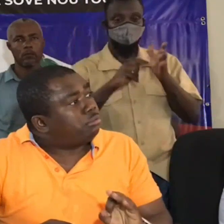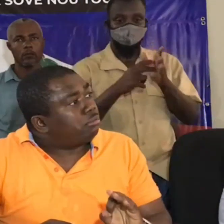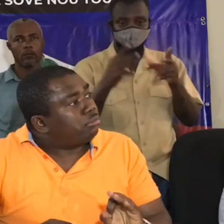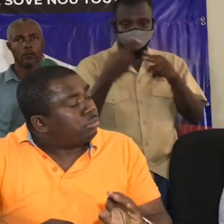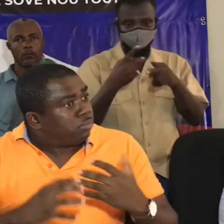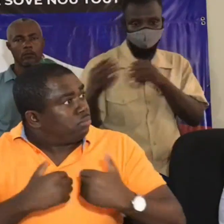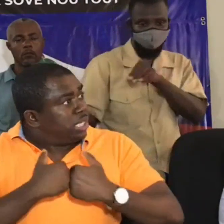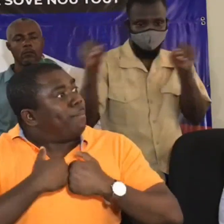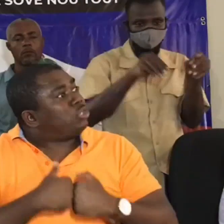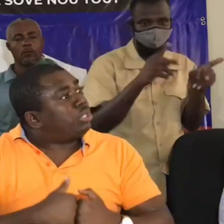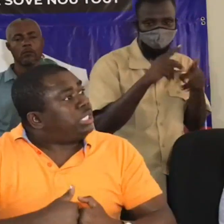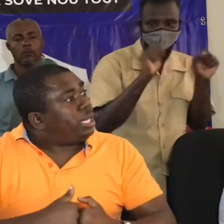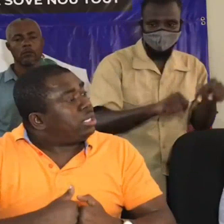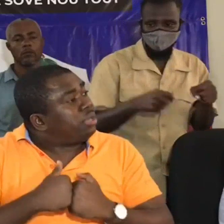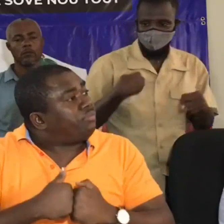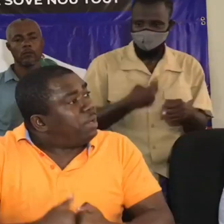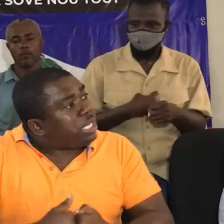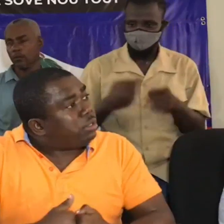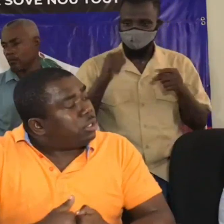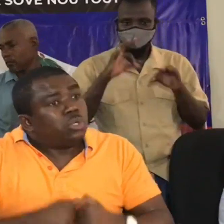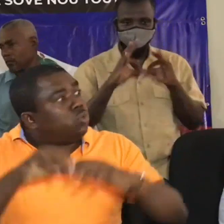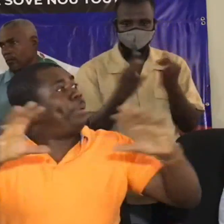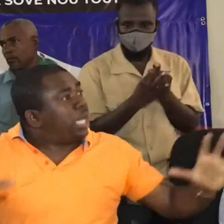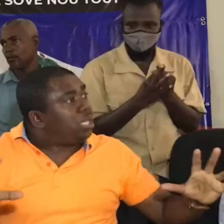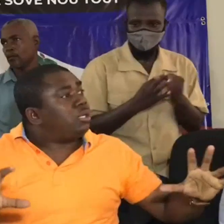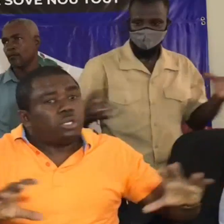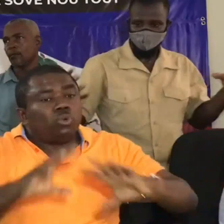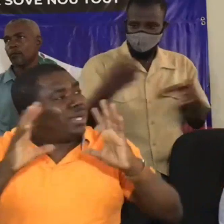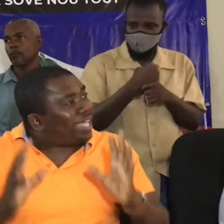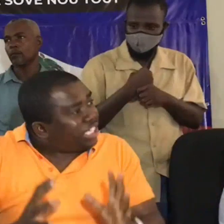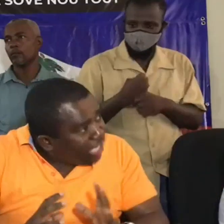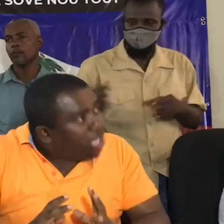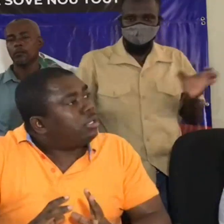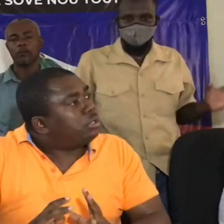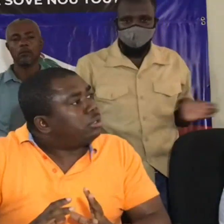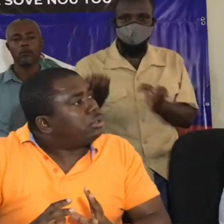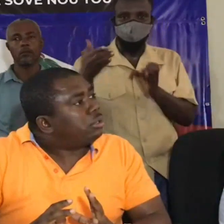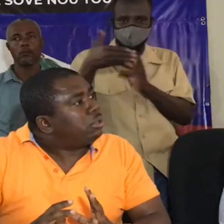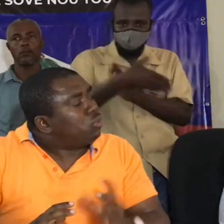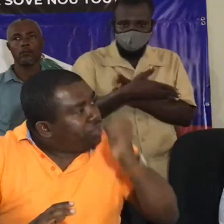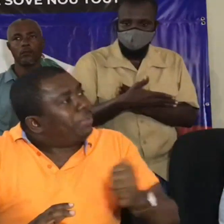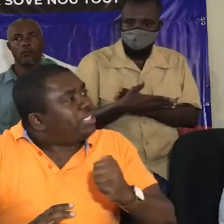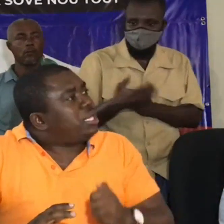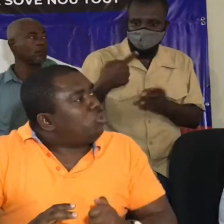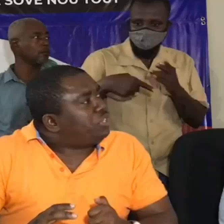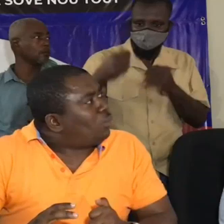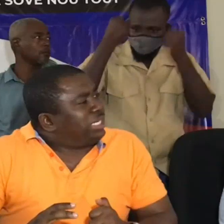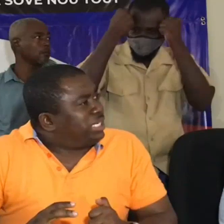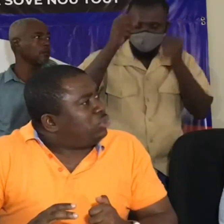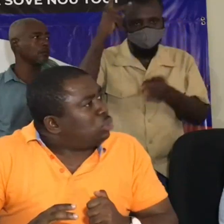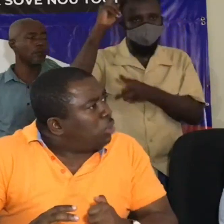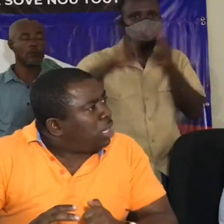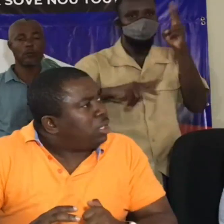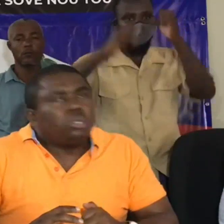ans. Il y a maturité, il y a famille. Nous prenons, nous engager pour le vin président provisoire